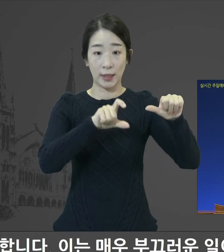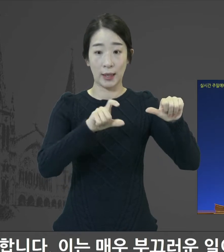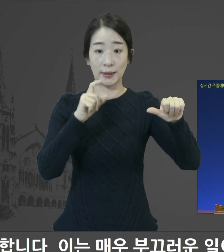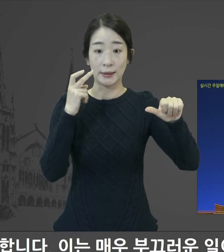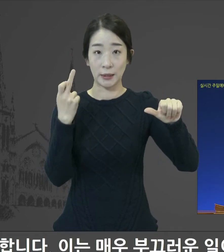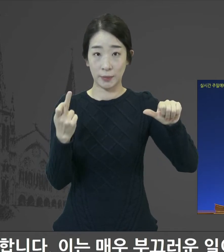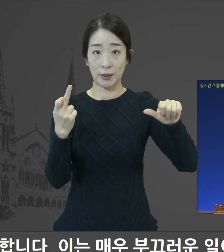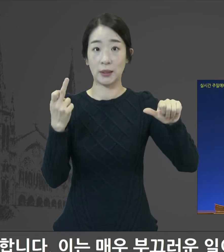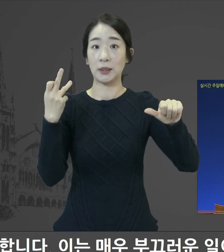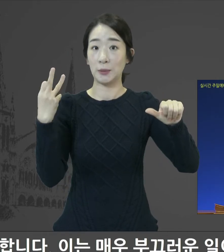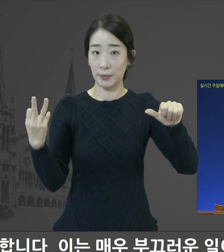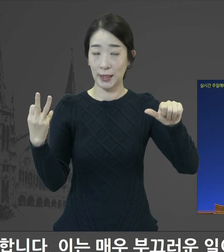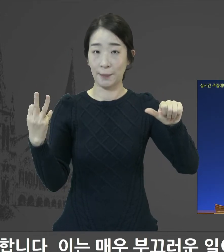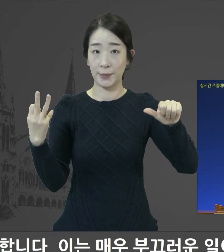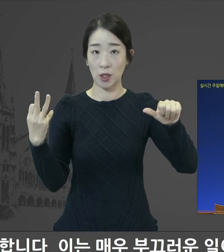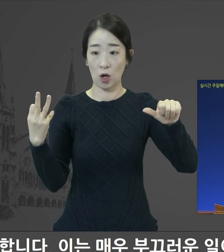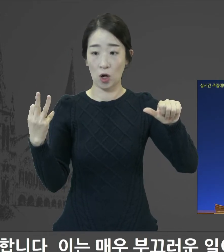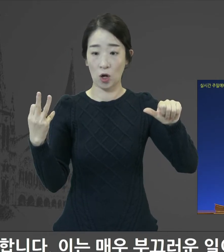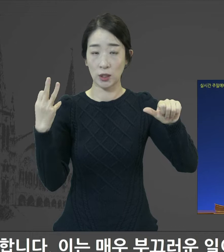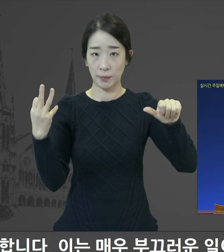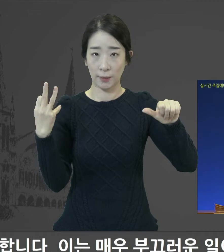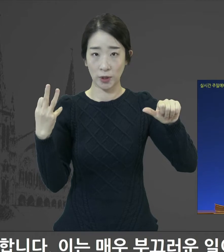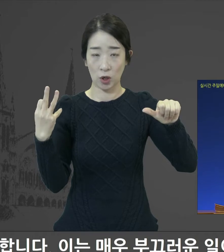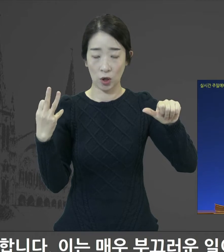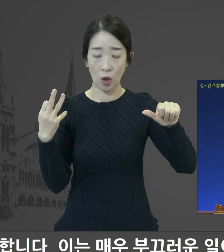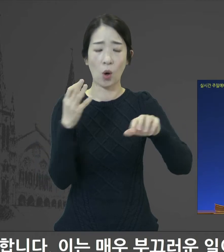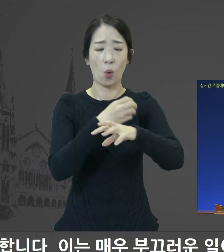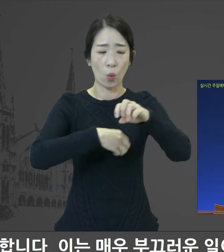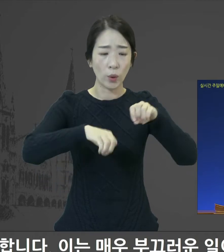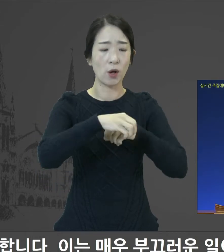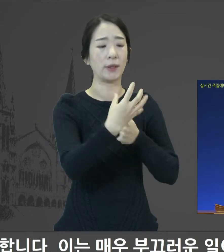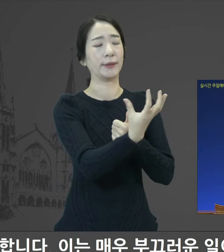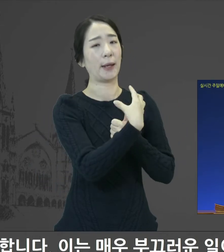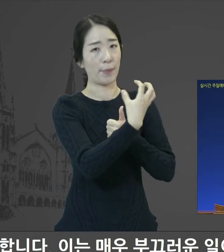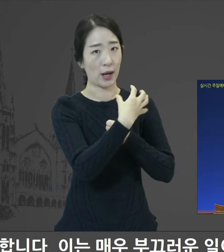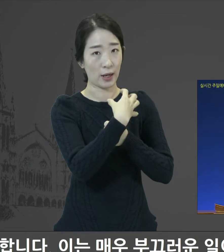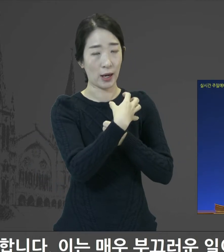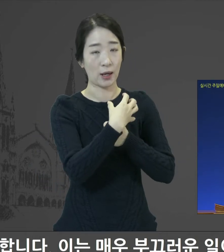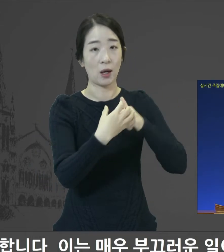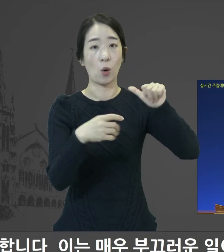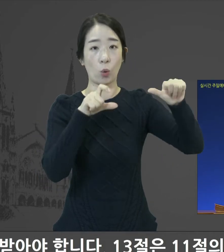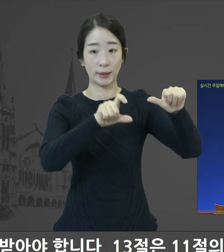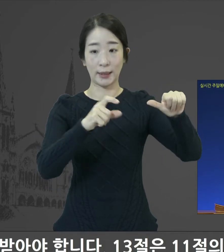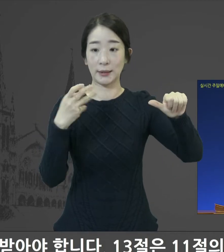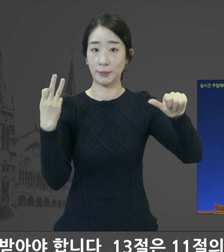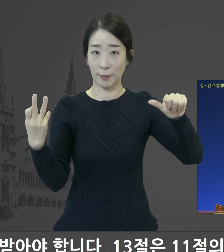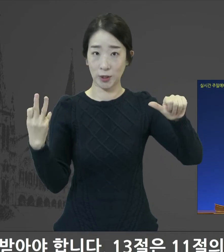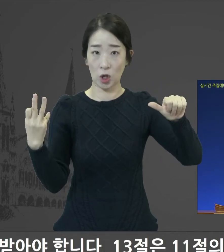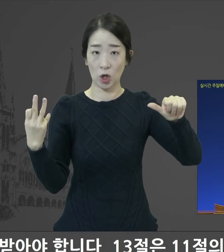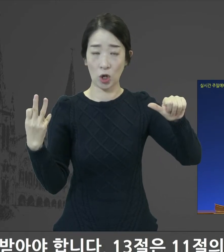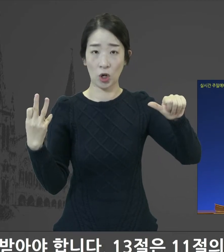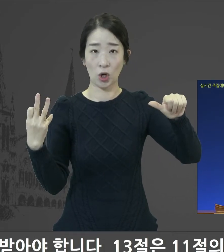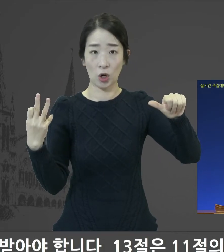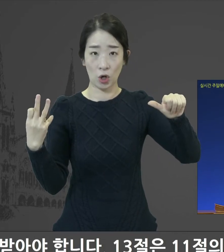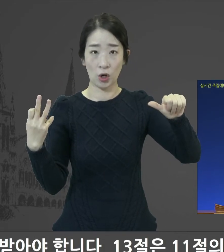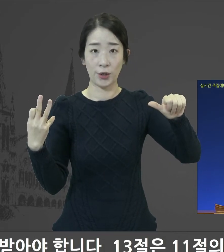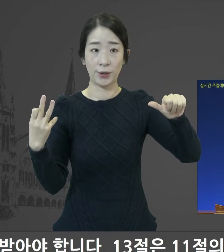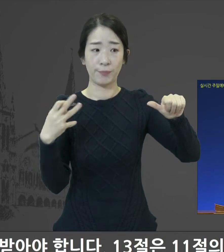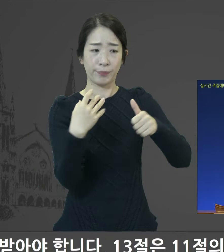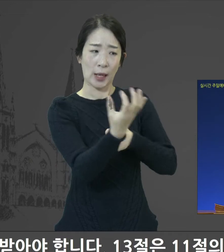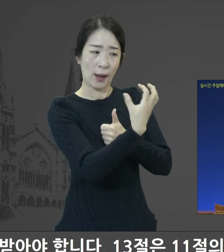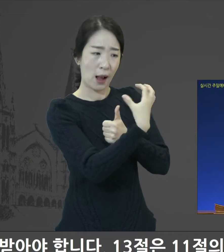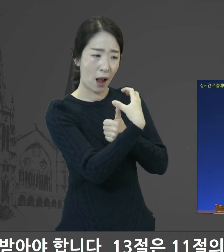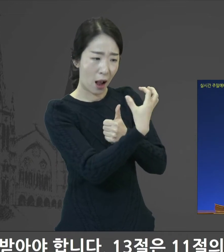그대로 이어받습니다. 도리어 책망하라 라고 말씀하신 다음 13절로 그대로 넘어가 보면 그렇게